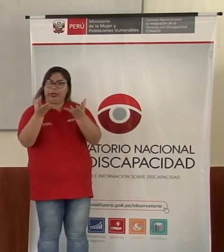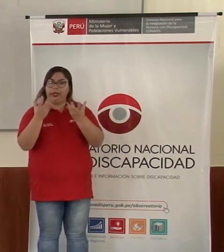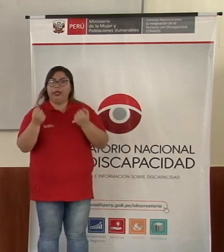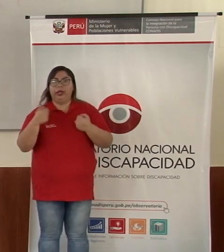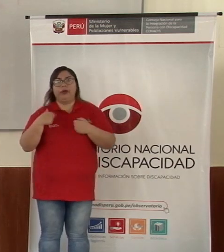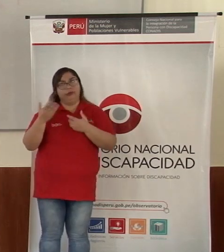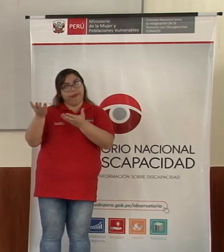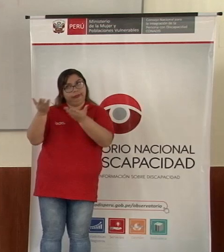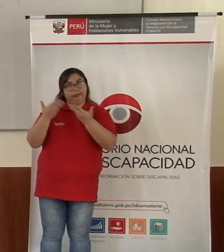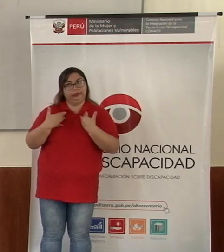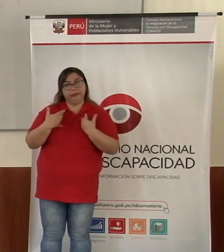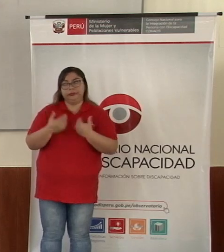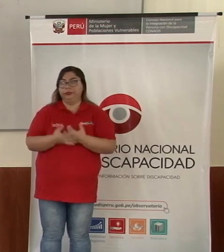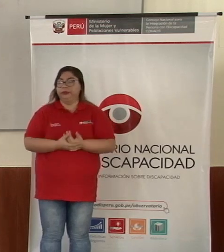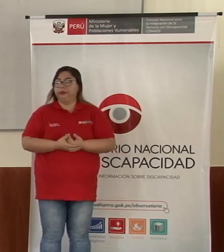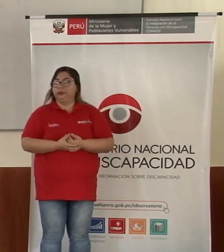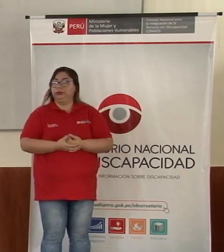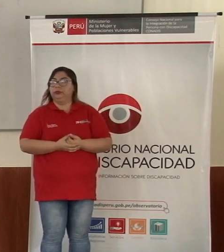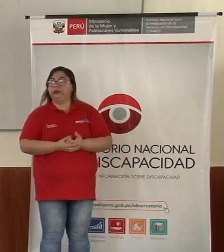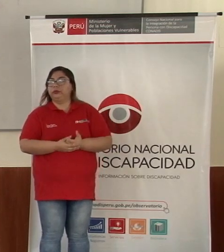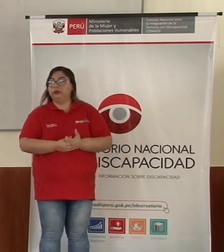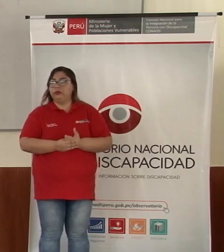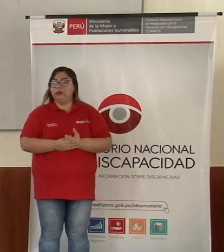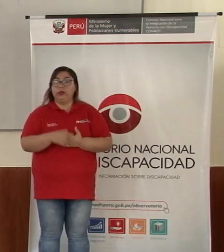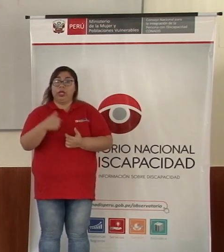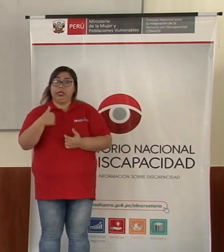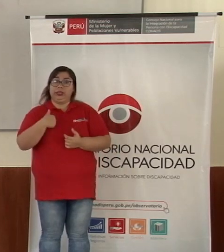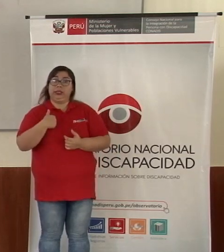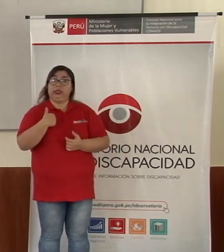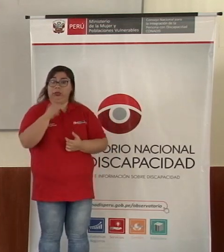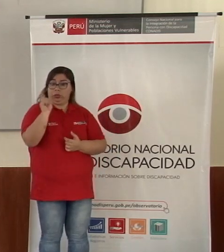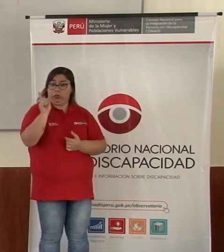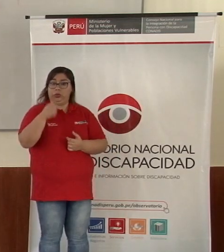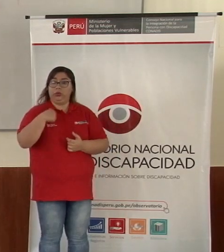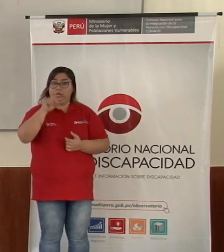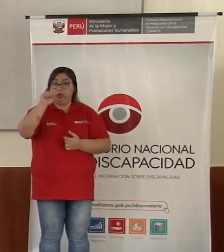lo deseas. Si tú no dices sí,